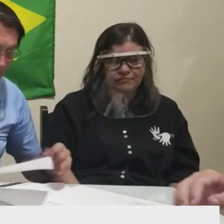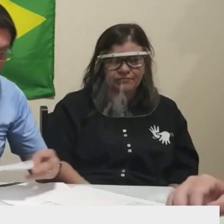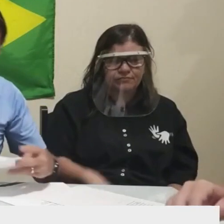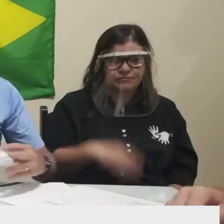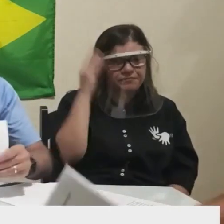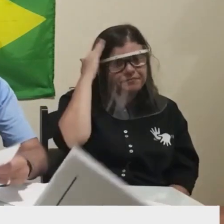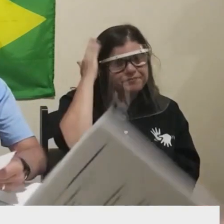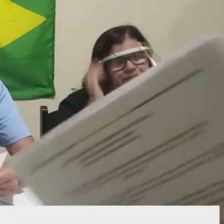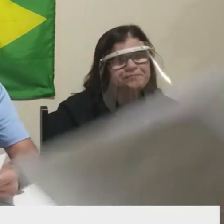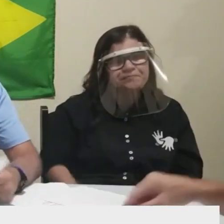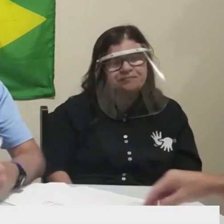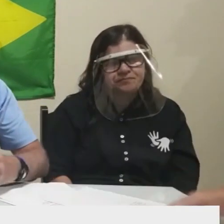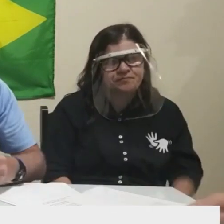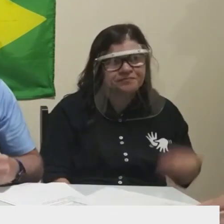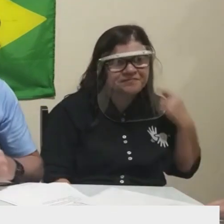Antônio Max, filho.